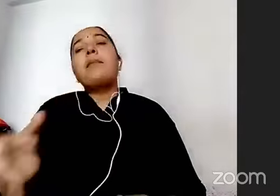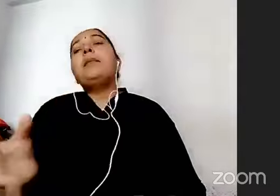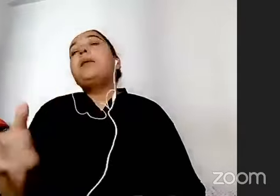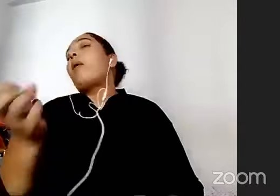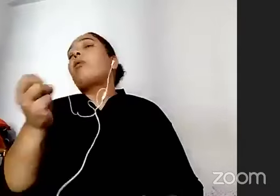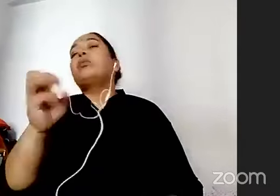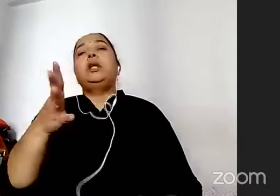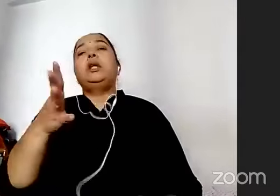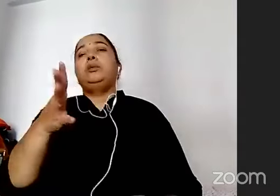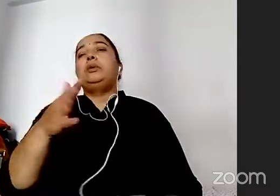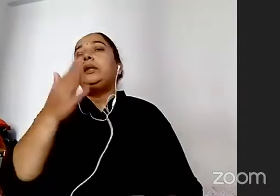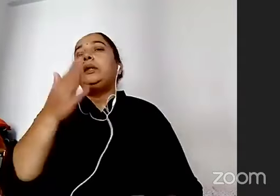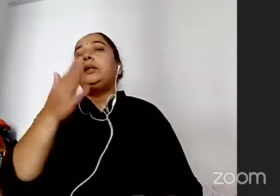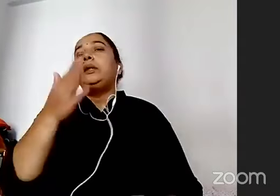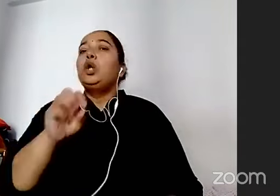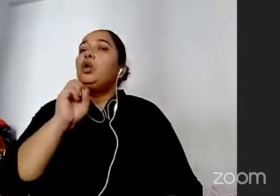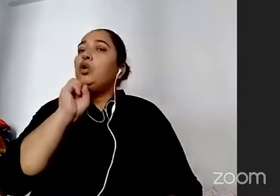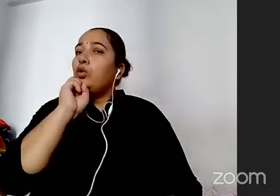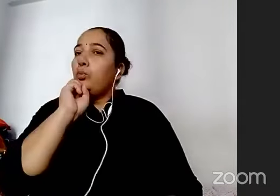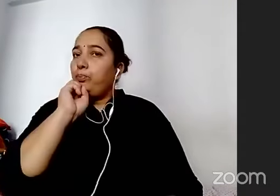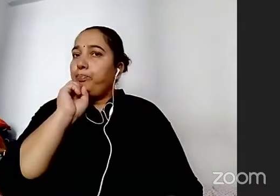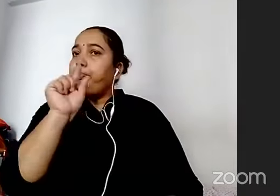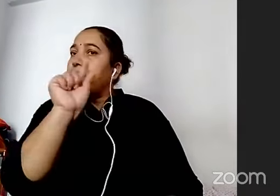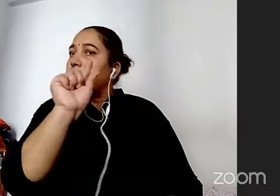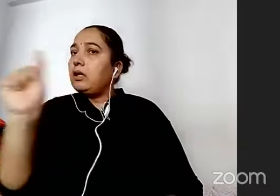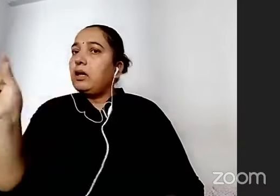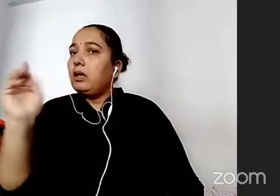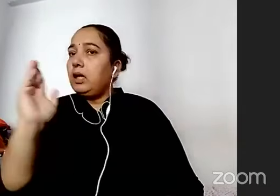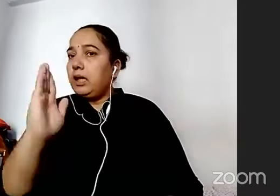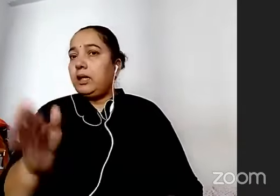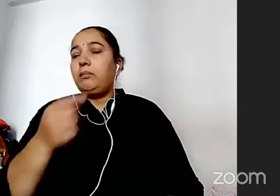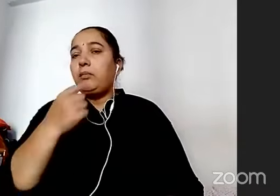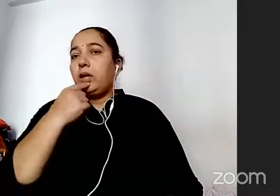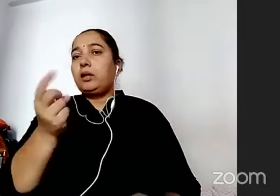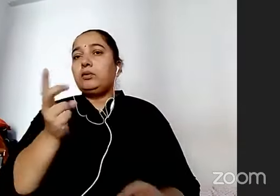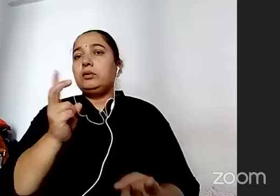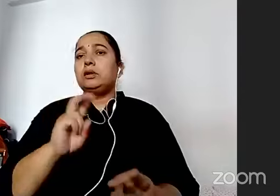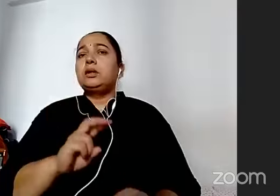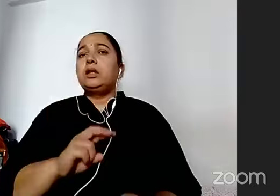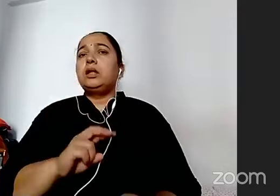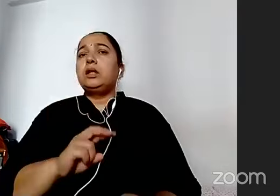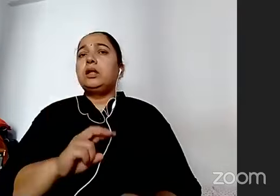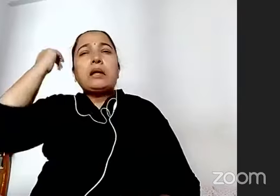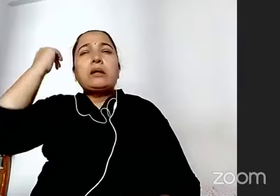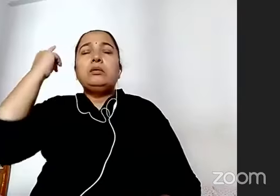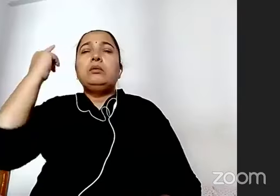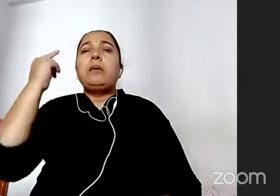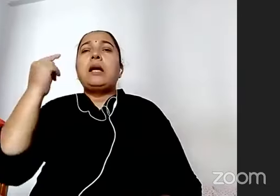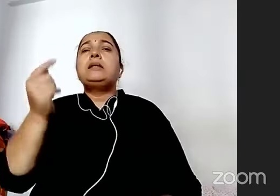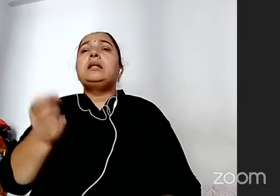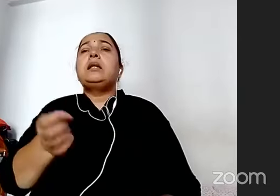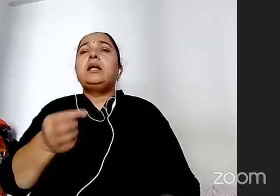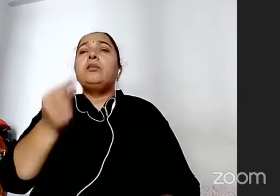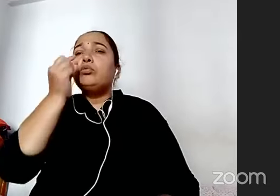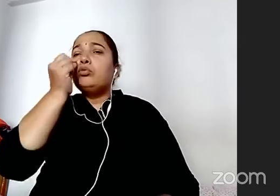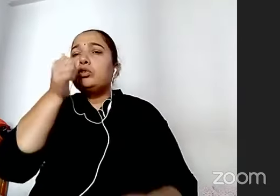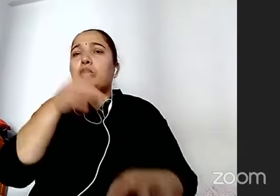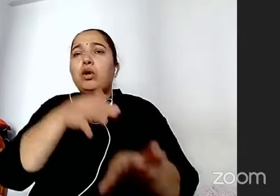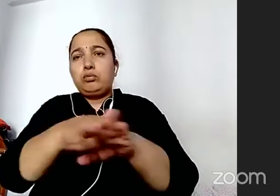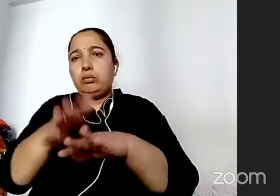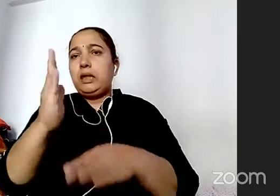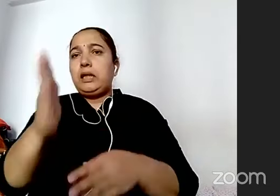चाहिँ अघि नै मैले भने जस्तै पुरातनवादी जुन ट्रेडिसनल नर्म्स र सिस्टम्सहरूलाई चाहिँ यसले ब्रेक थ्रु गरेको छ यसले